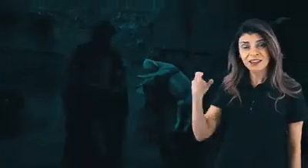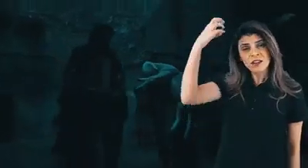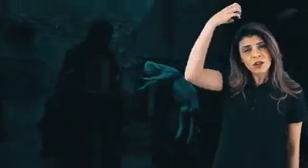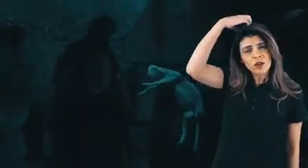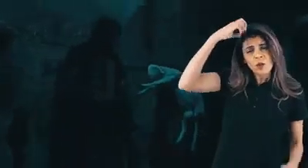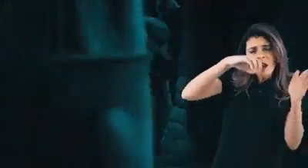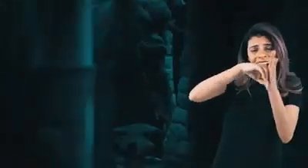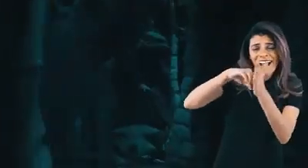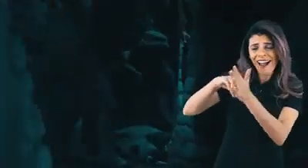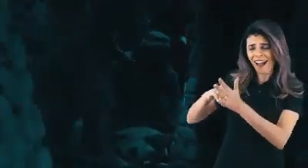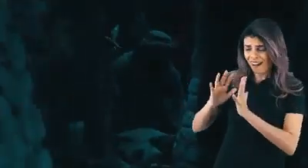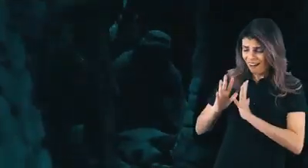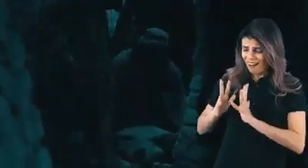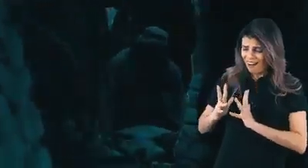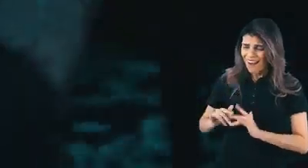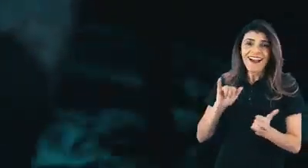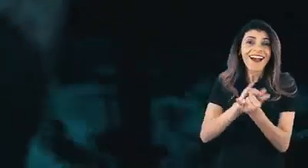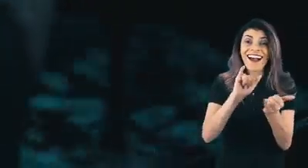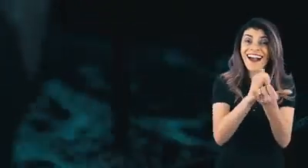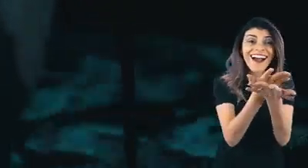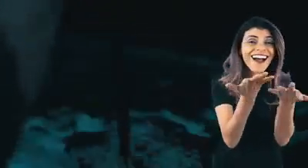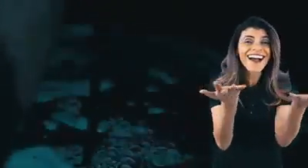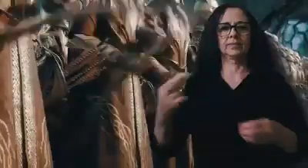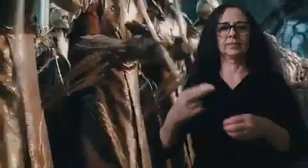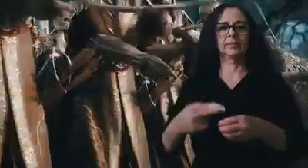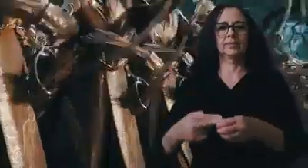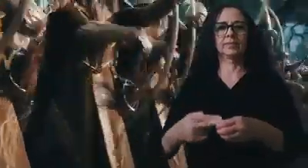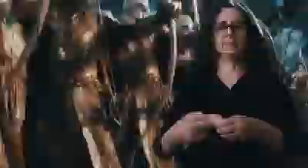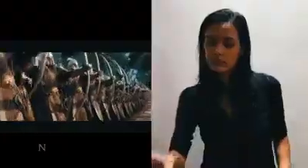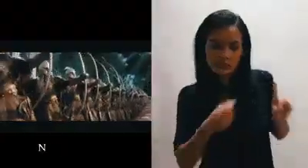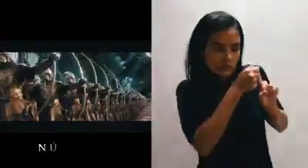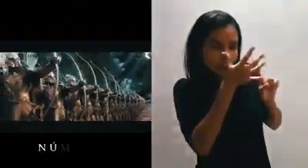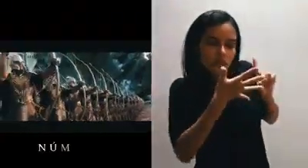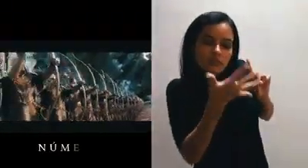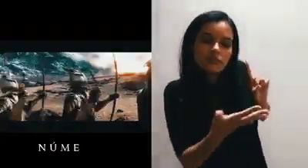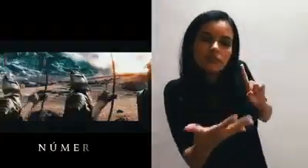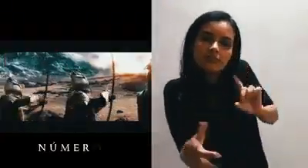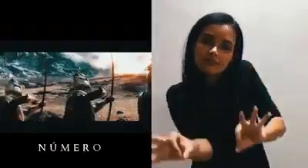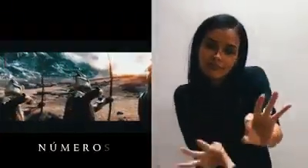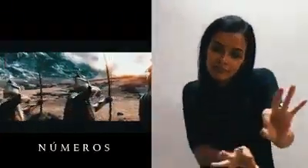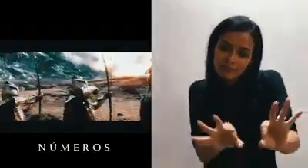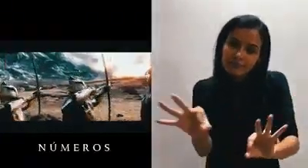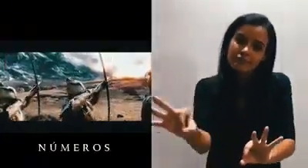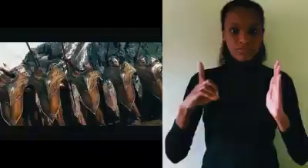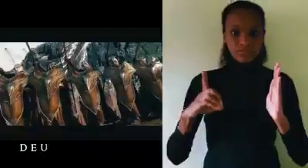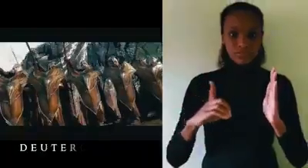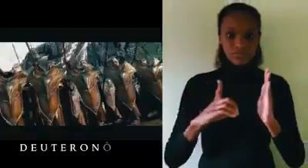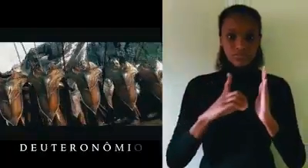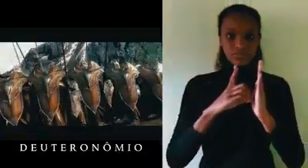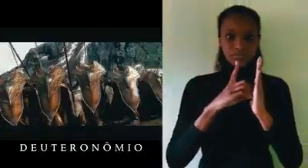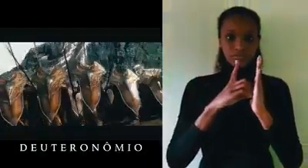Levítico é o sacrifício de oferta e perdão, em Números herança e organização,